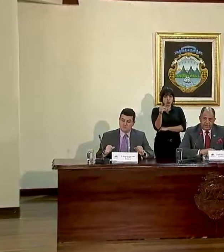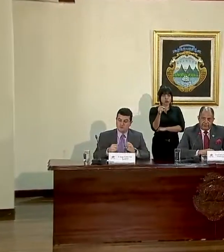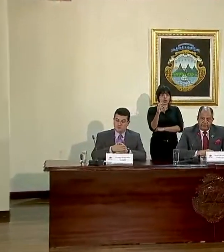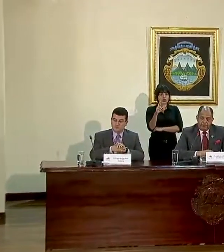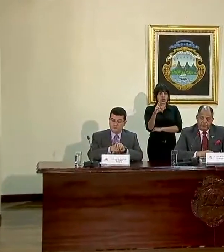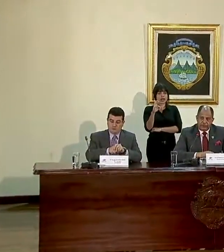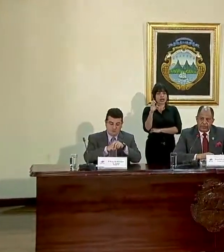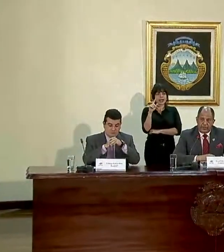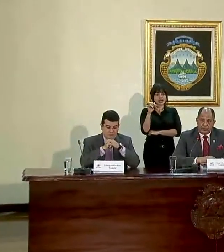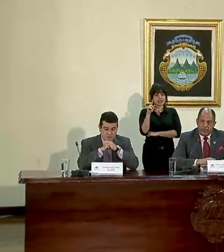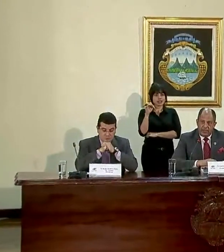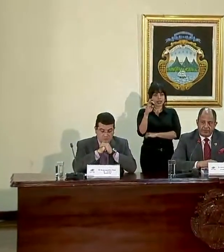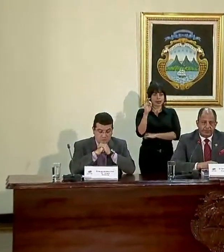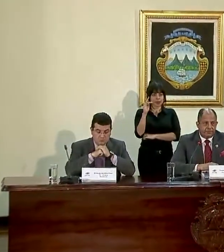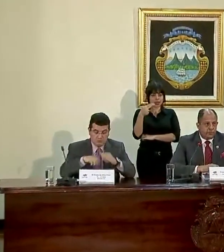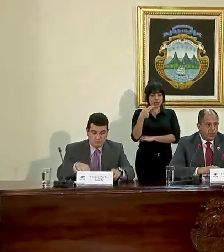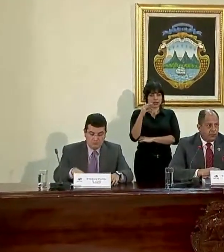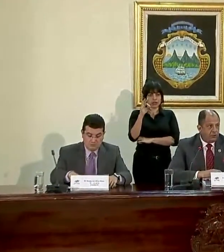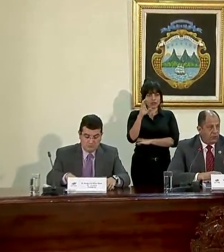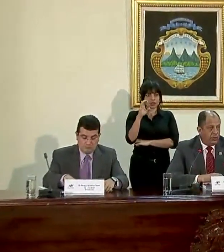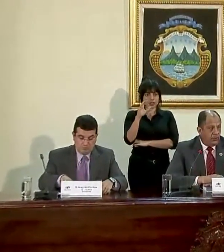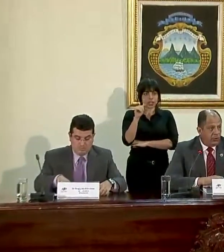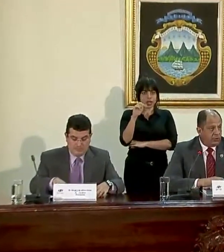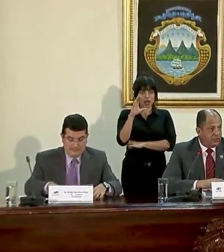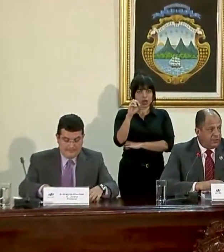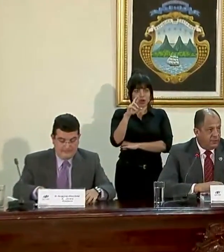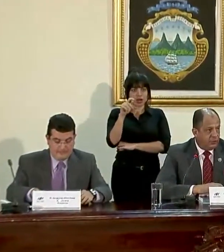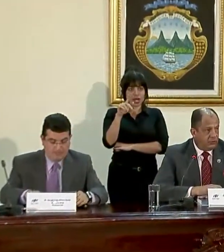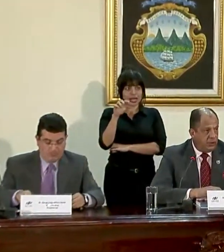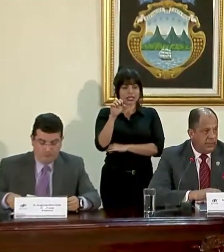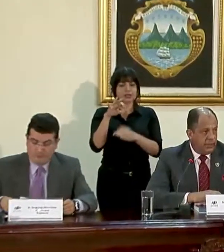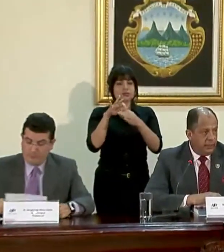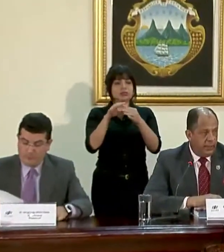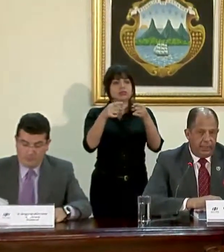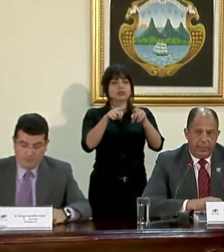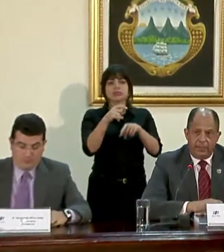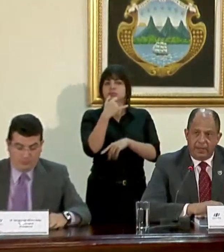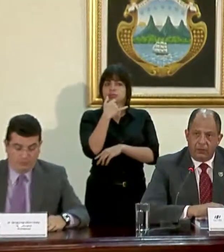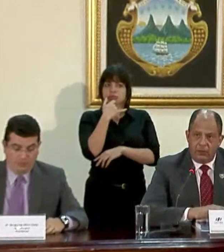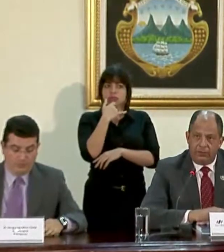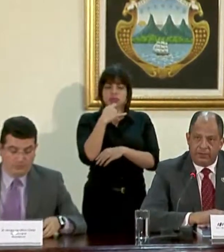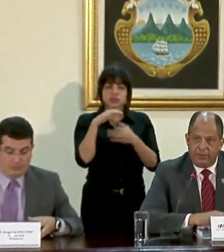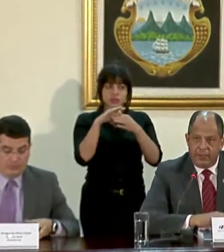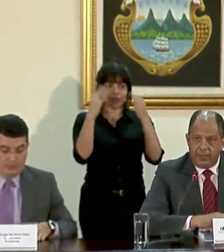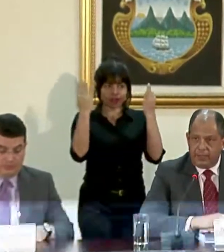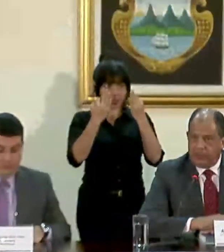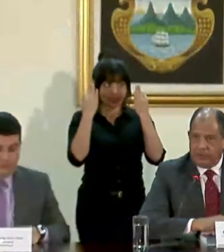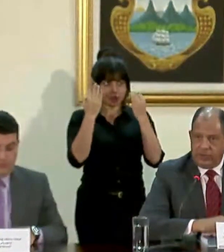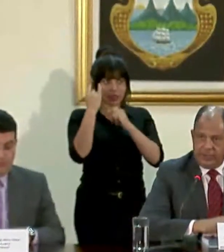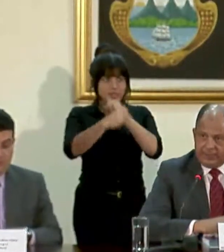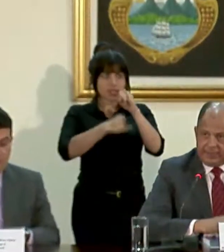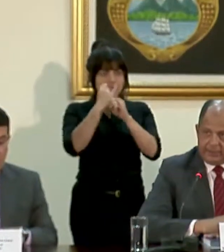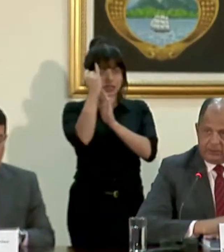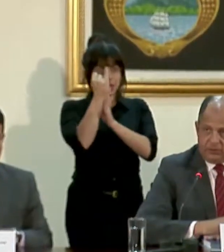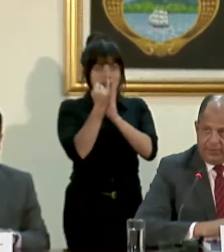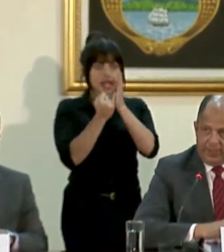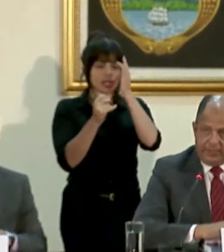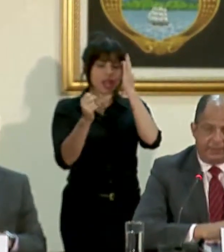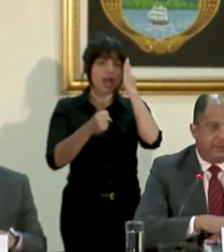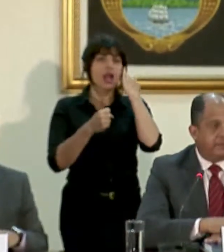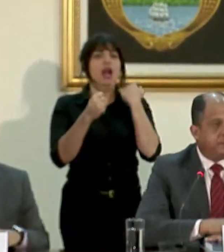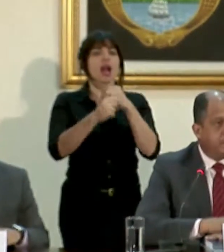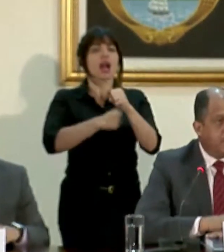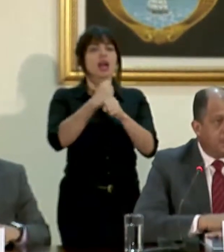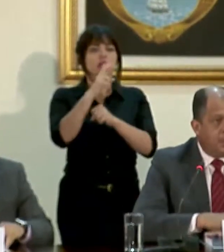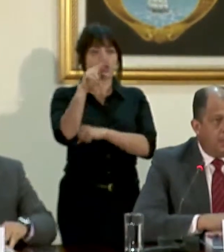doctora Elizabeth Fonseca Corrales, sobre lo acontecido en el marco del Festival Internacional de las Artes